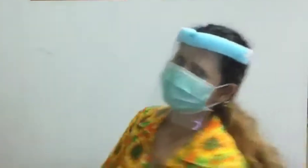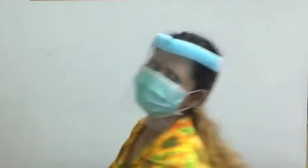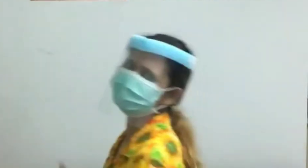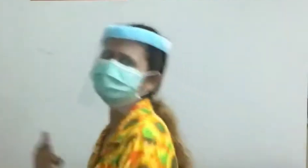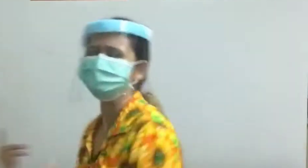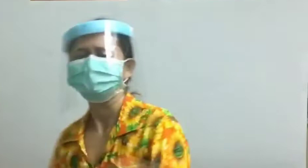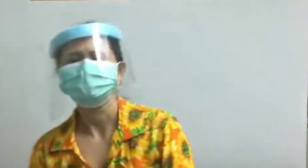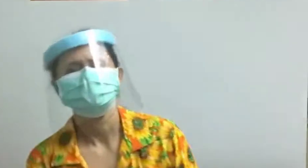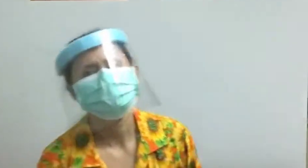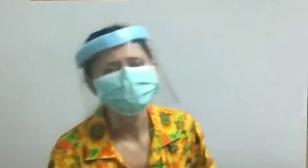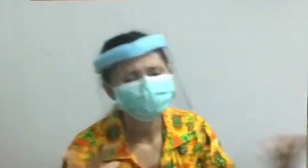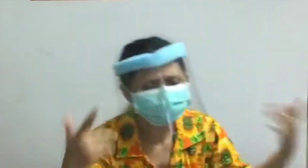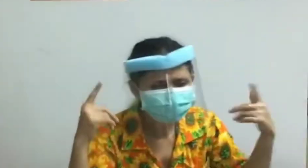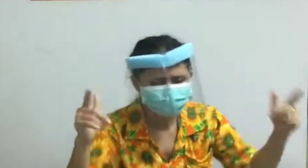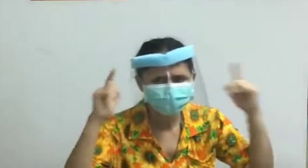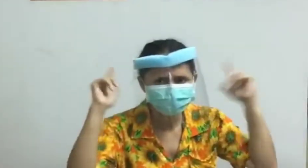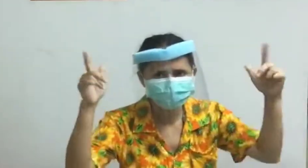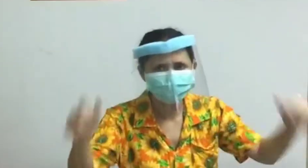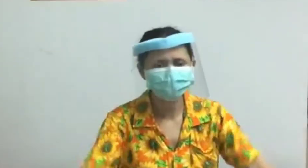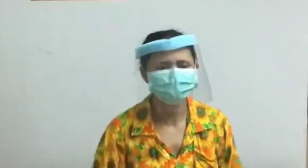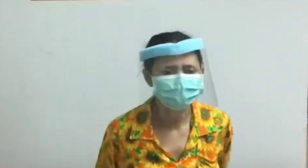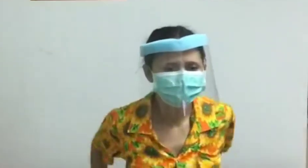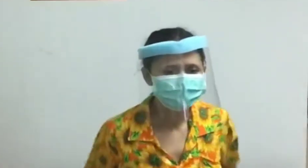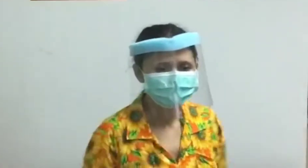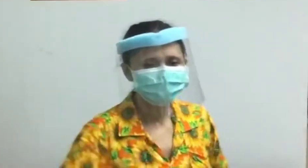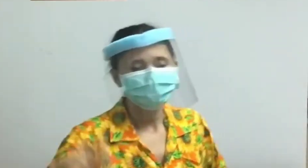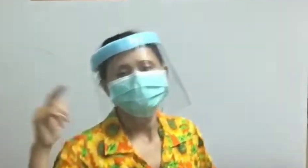ตั้ง14วันไม่ต้องกลัว